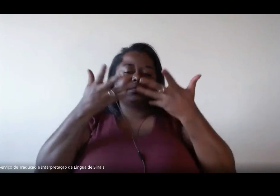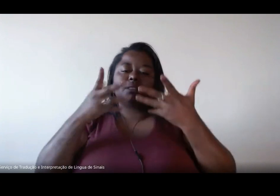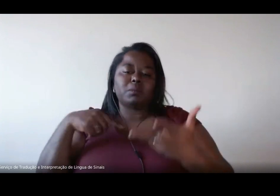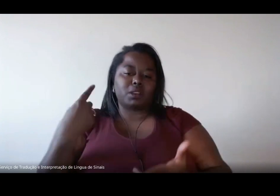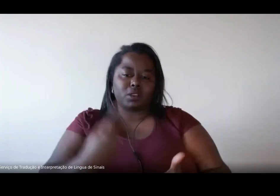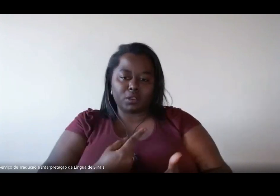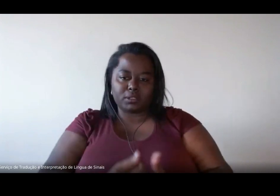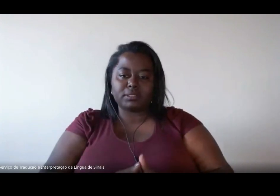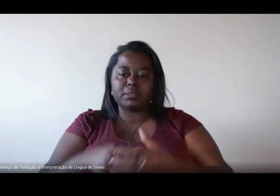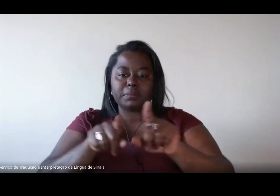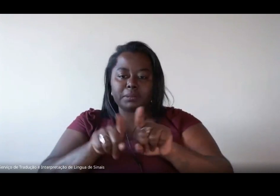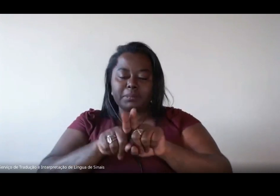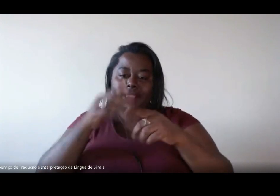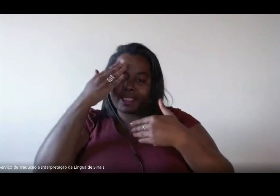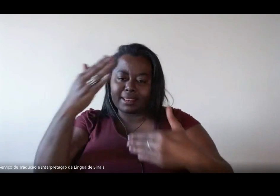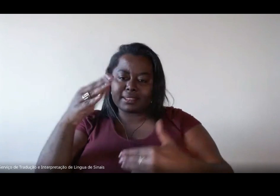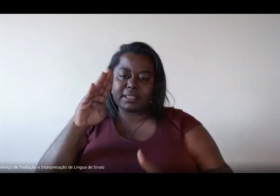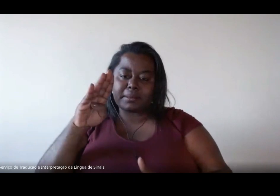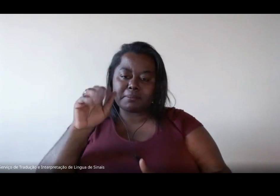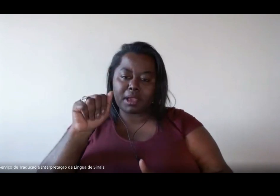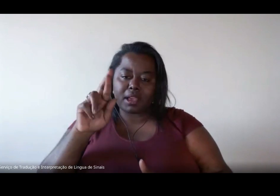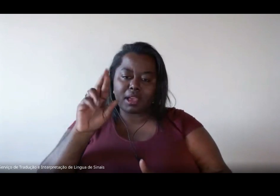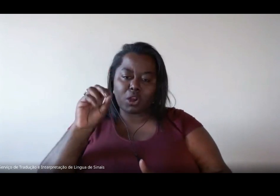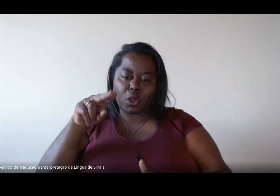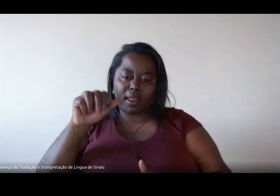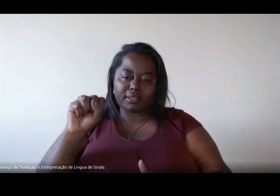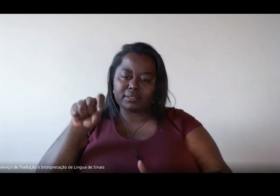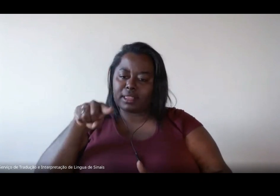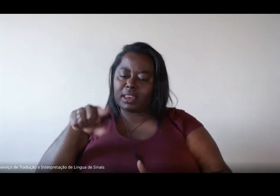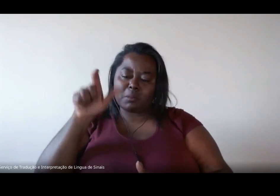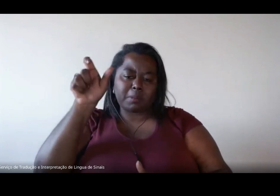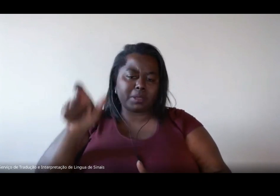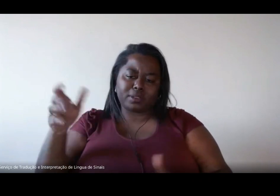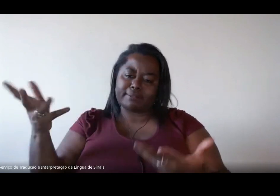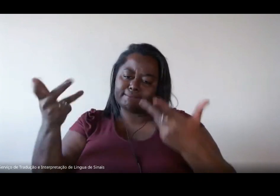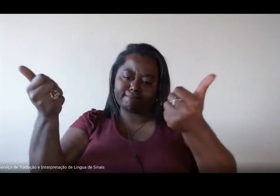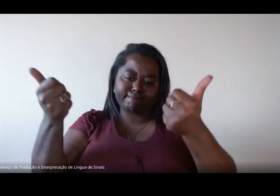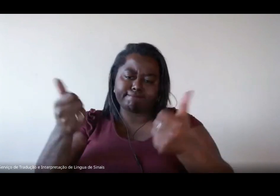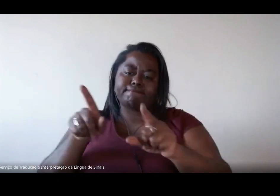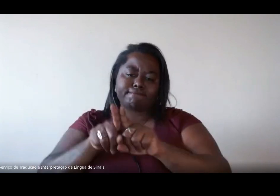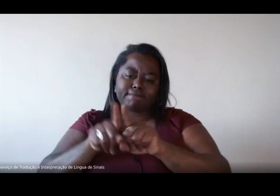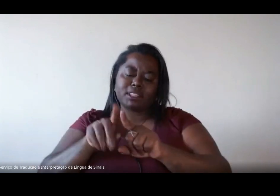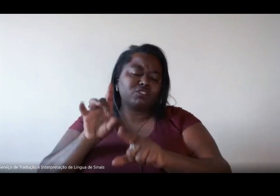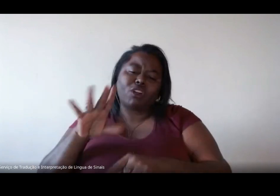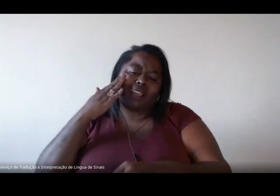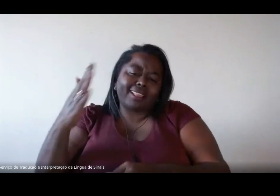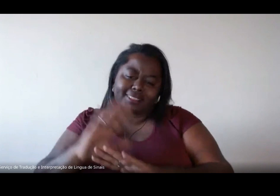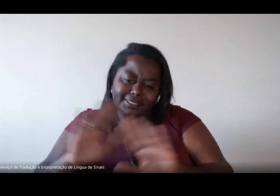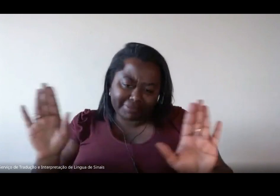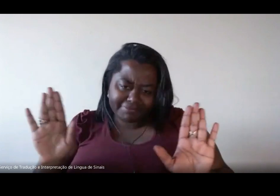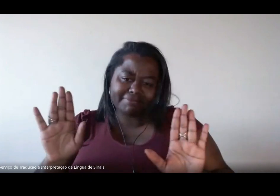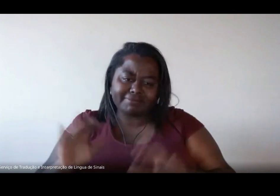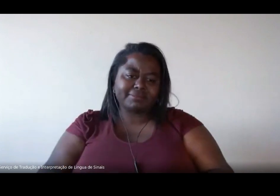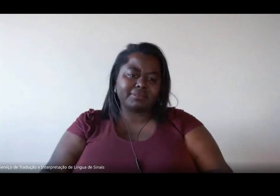E agradecer também aqui o Baronas, também, que é uma pessoa fantástica também. E